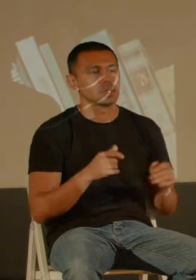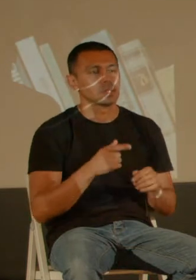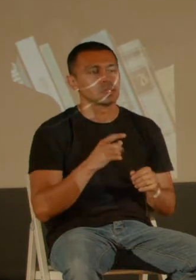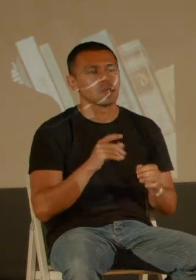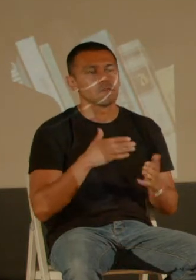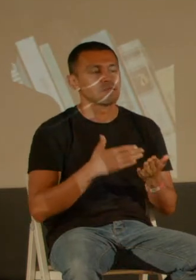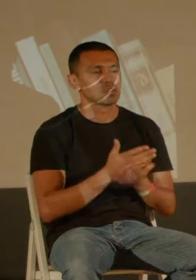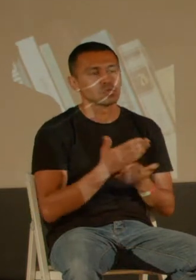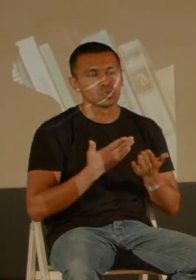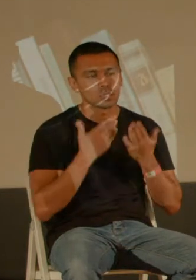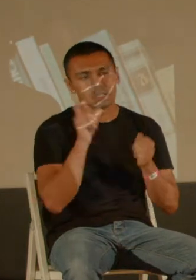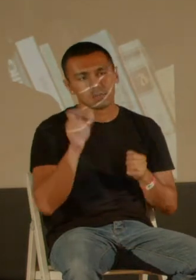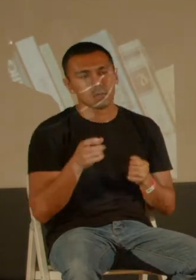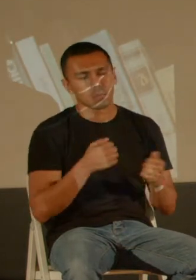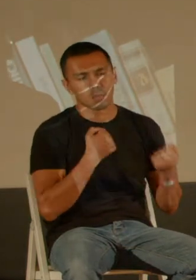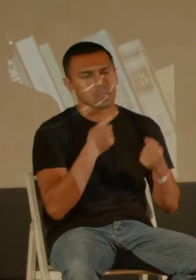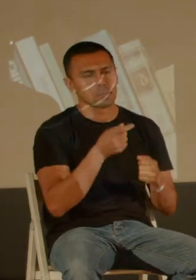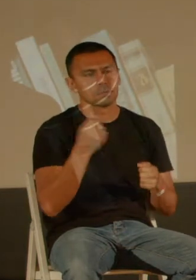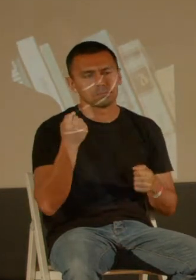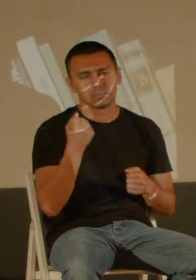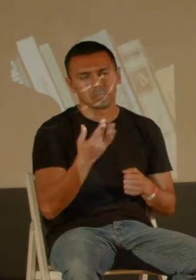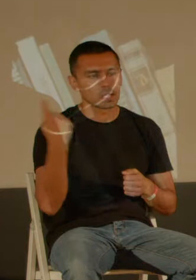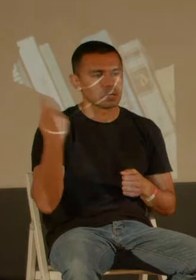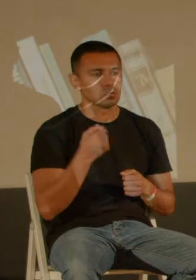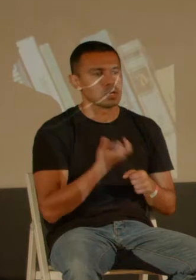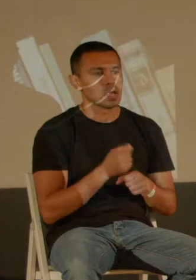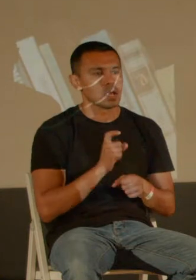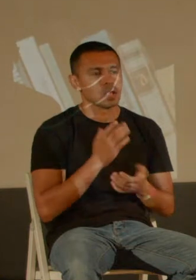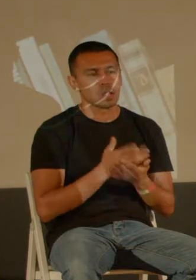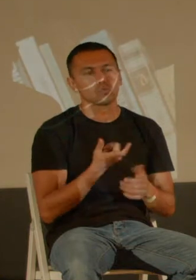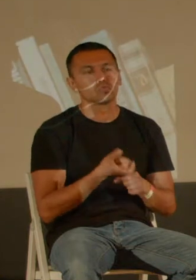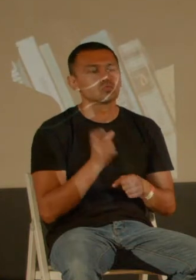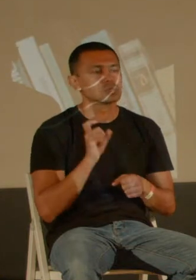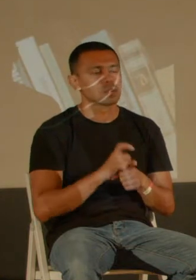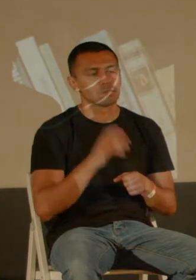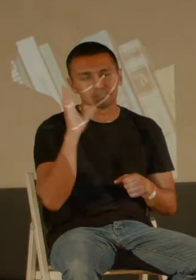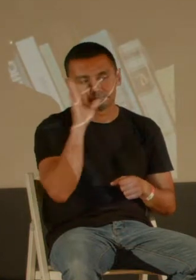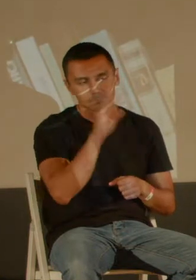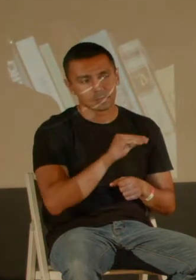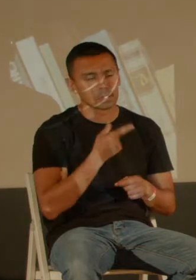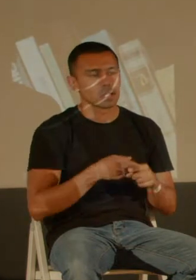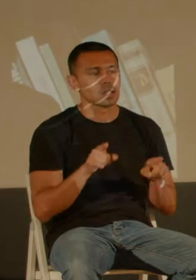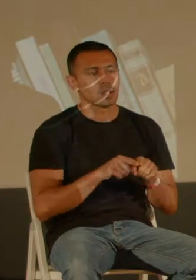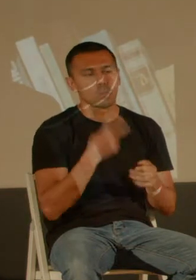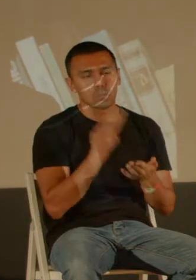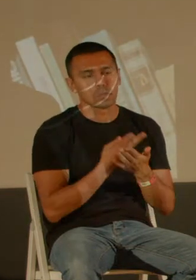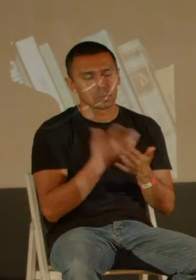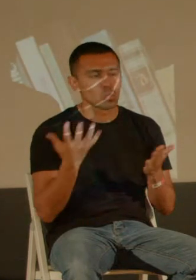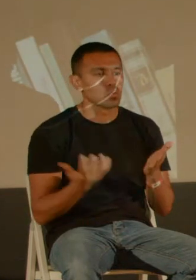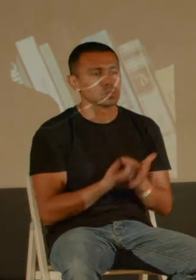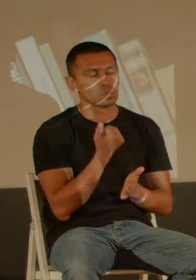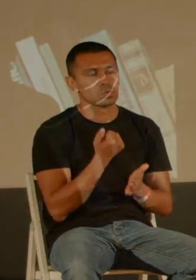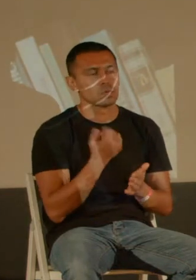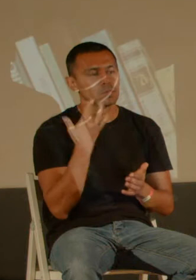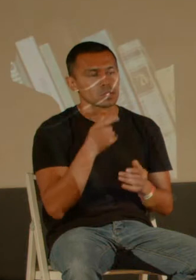і за версією читачів. І протрималася там кілька тижнів, що є досить вдалим. Ну, тут це такий показник успіху. В Штатах